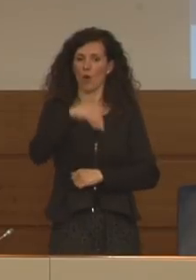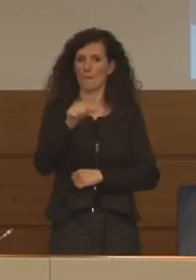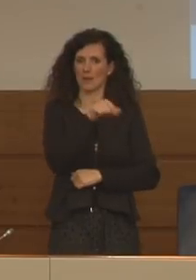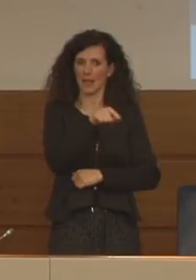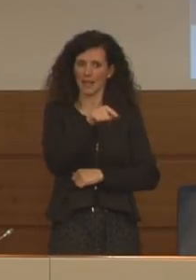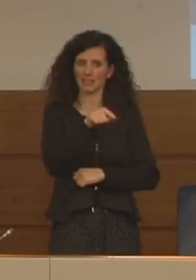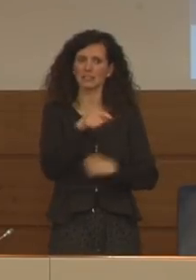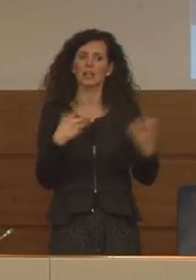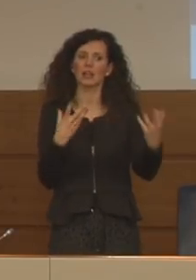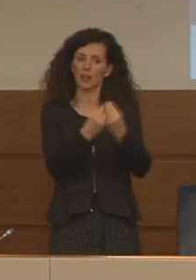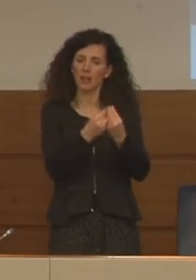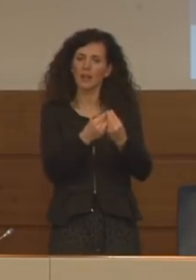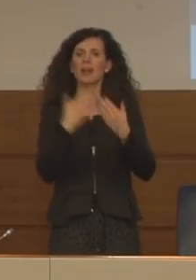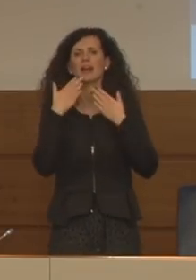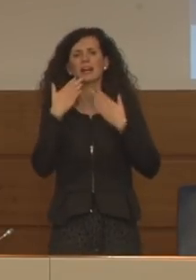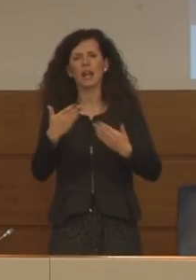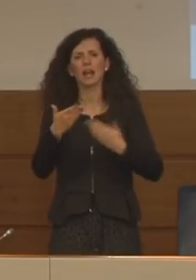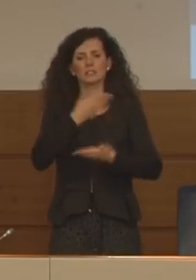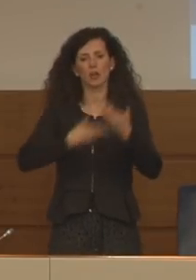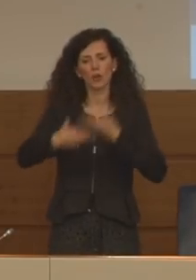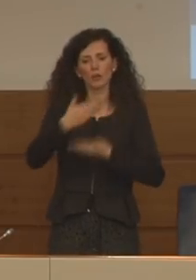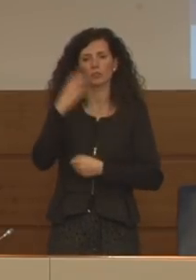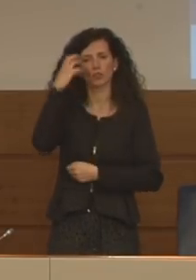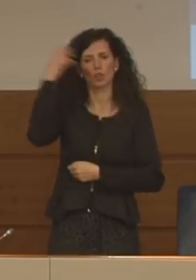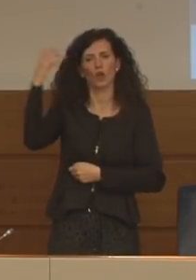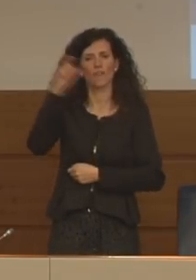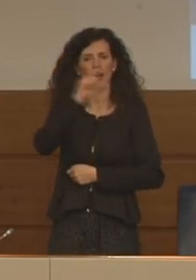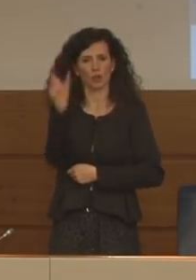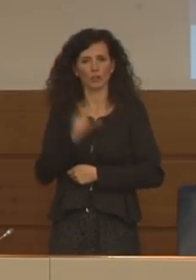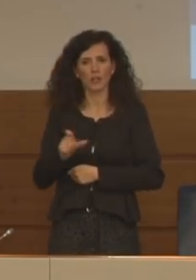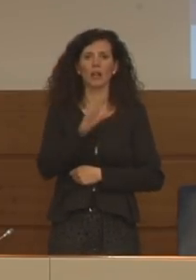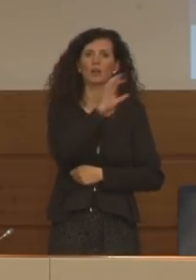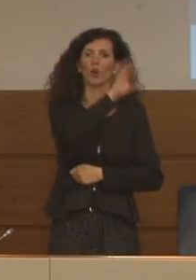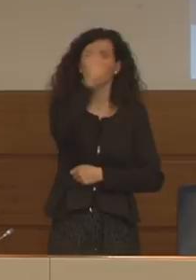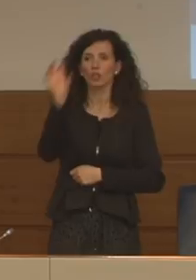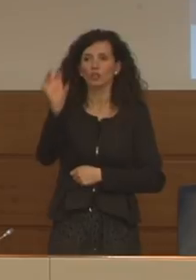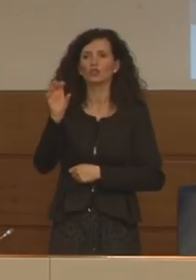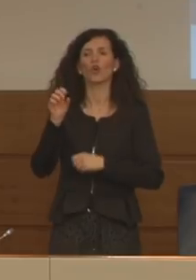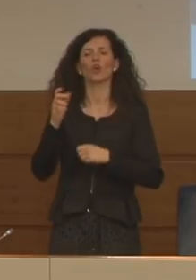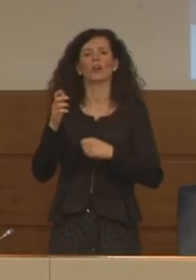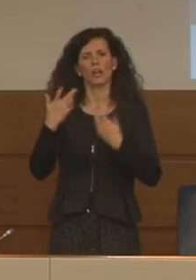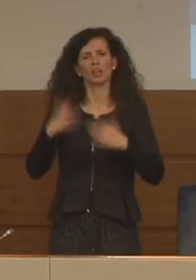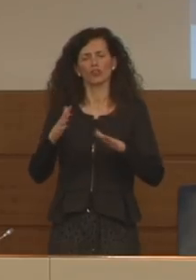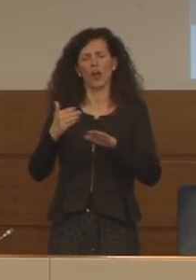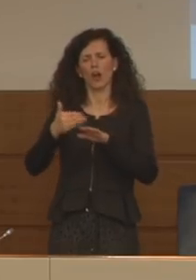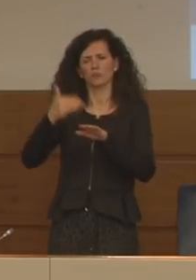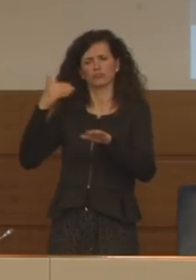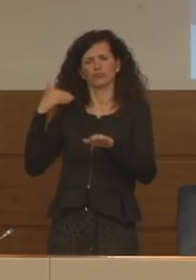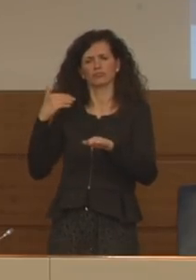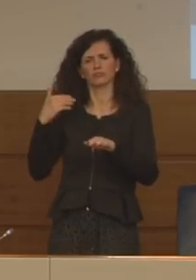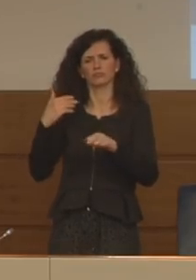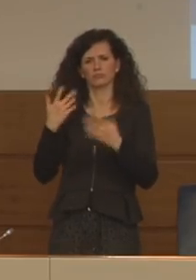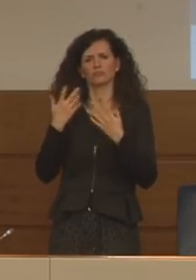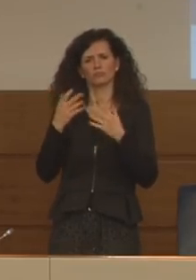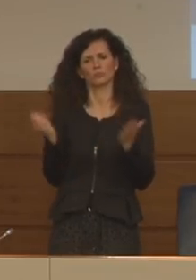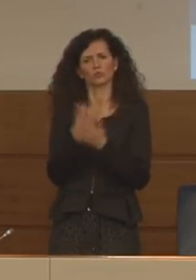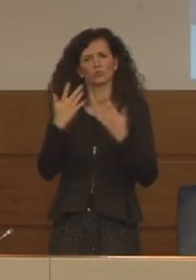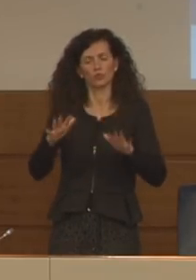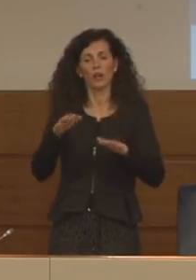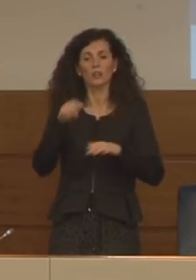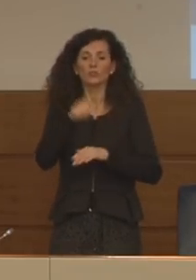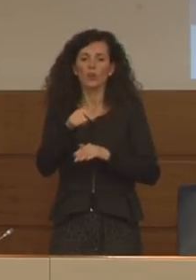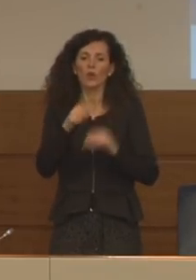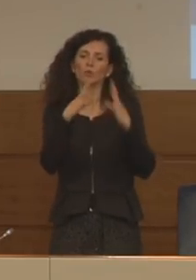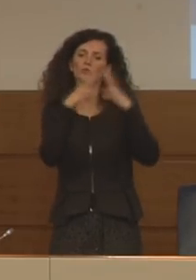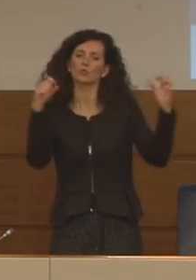grazie alla collaborazione col governo italiano e con la regione veneto diversi anni fa è una è una struttura e un ufficio